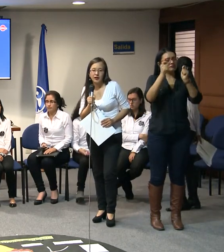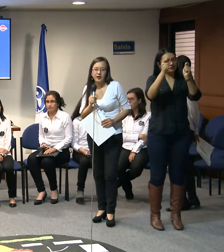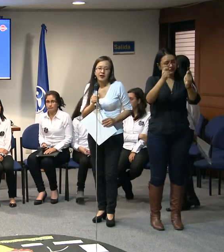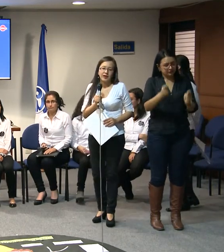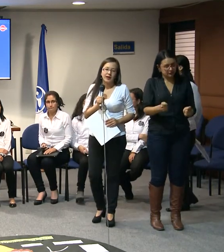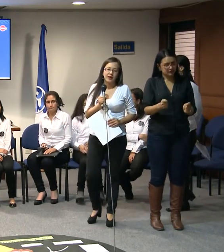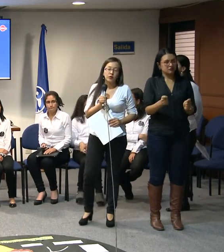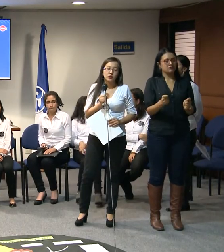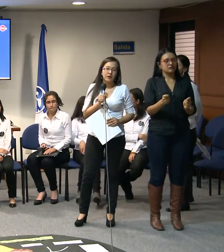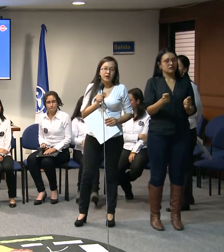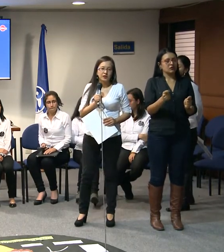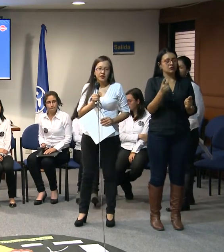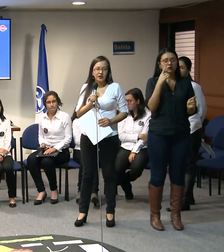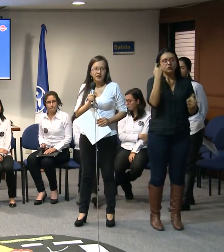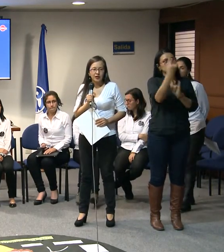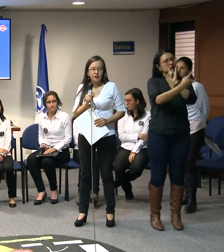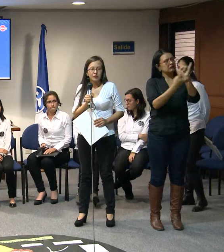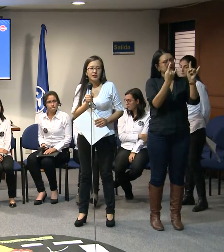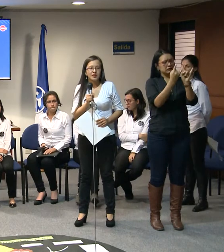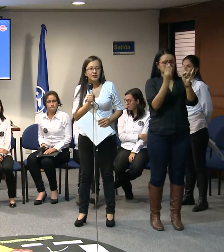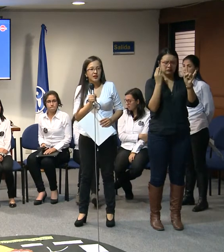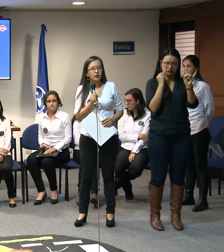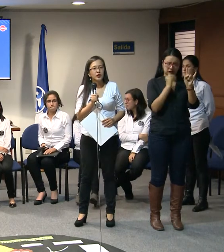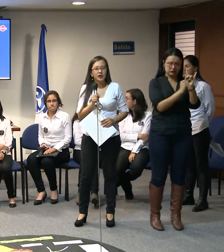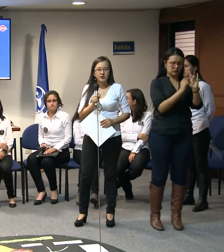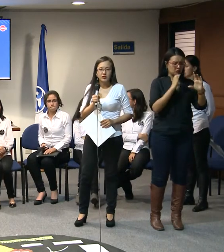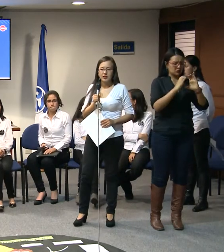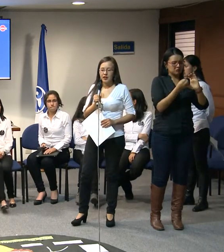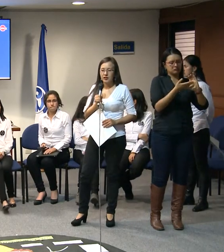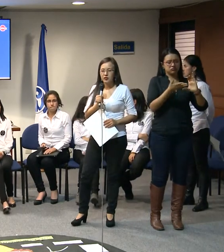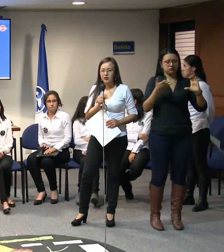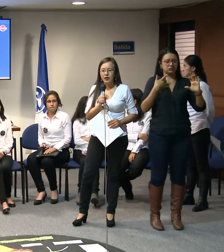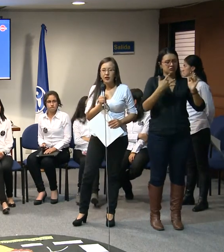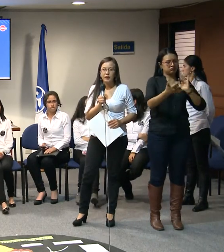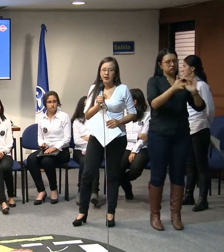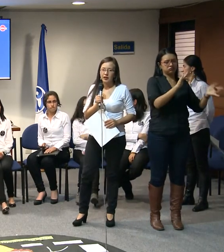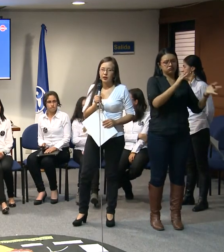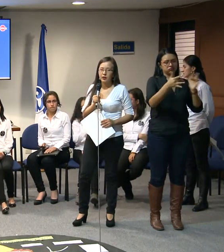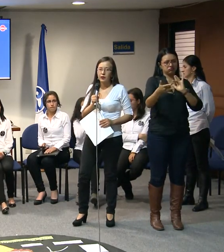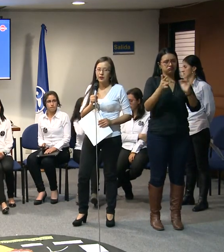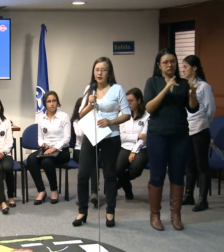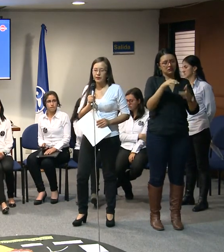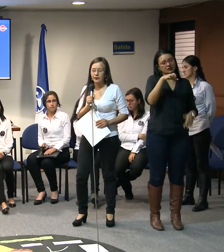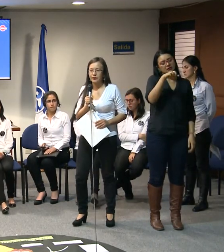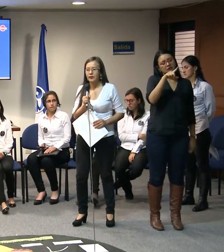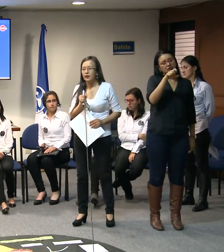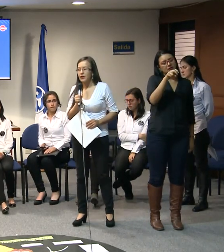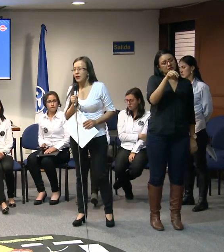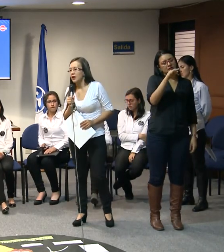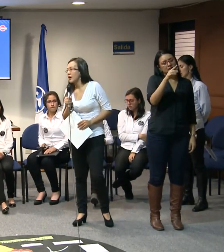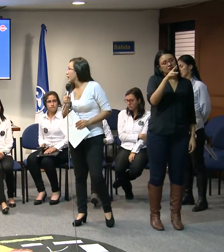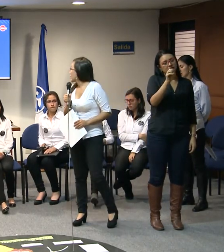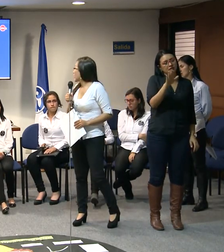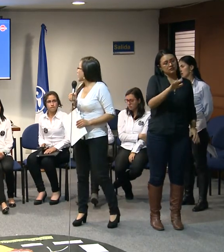denomina Un universo de sentidos, matices en la comunicación e interacción en el planetario de Bogotá.